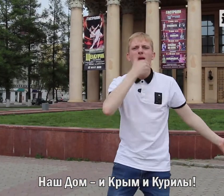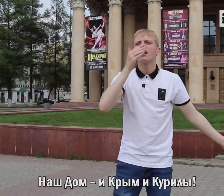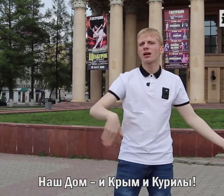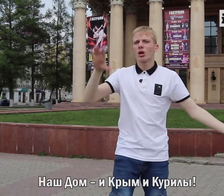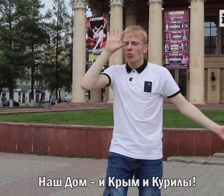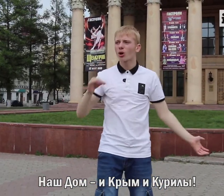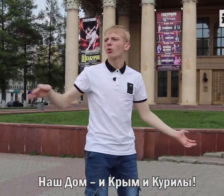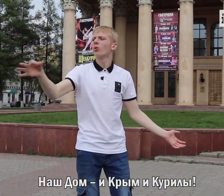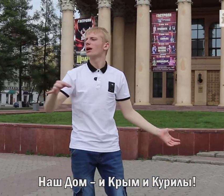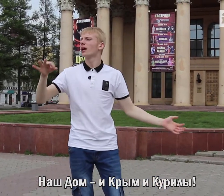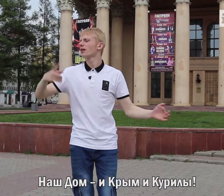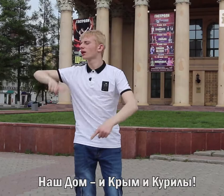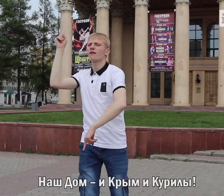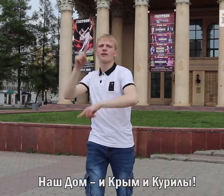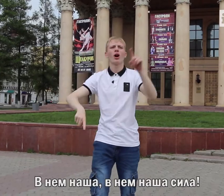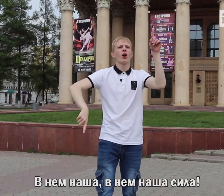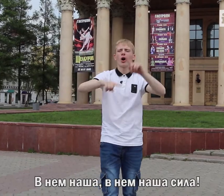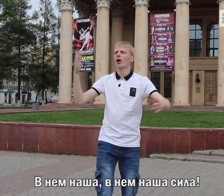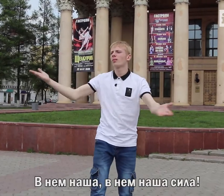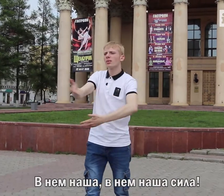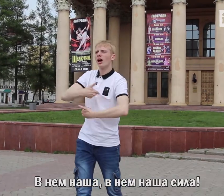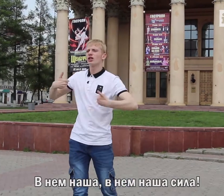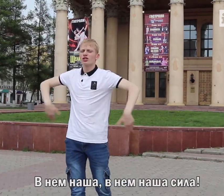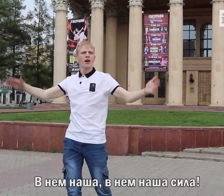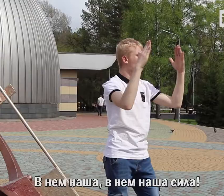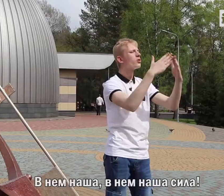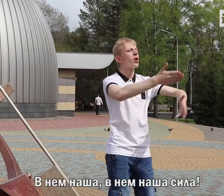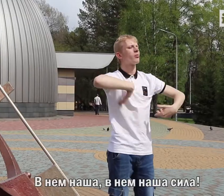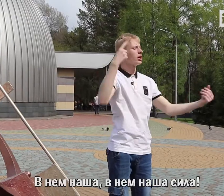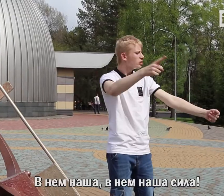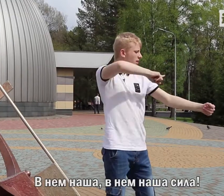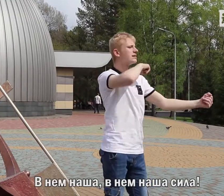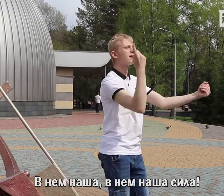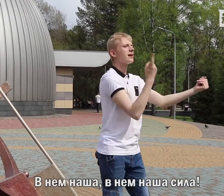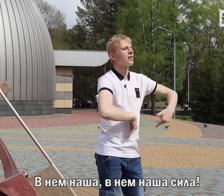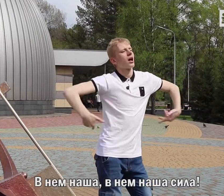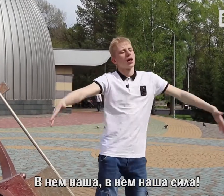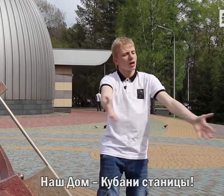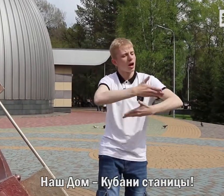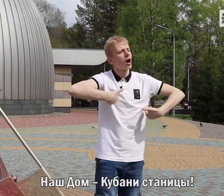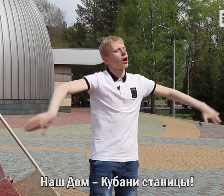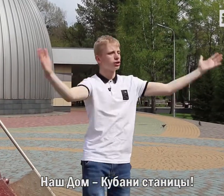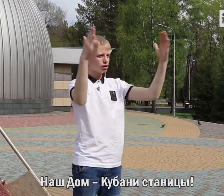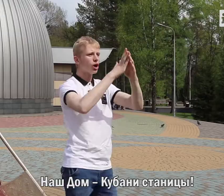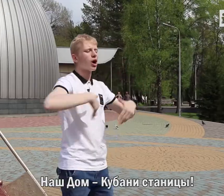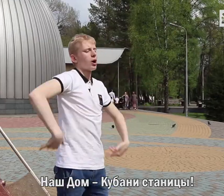и Крым, и Курил, и в нем наша сила. На что